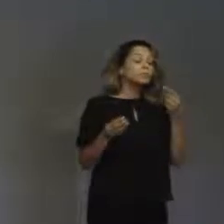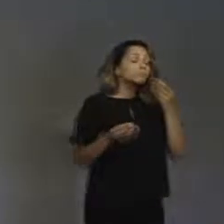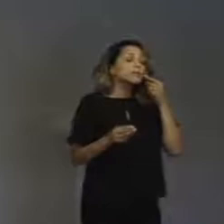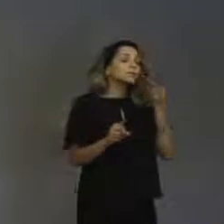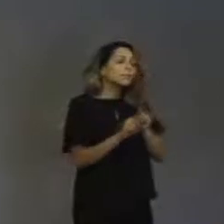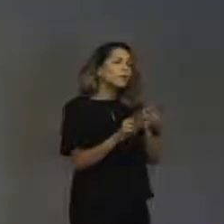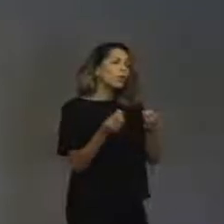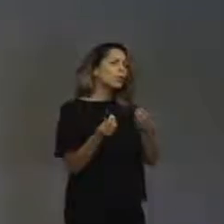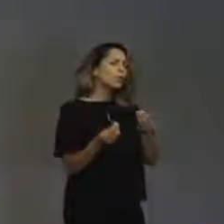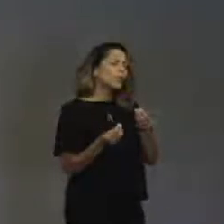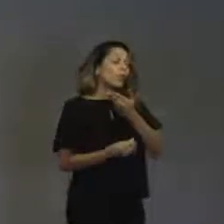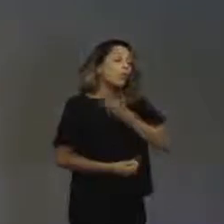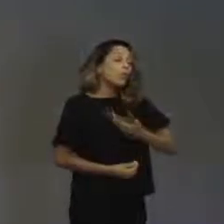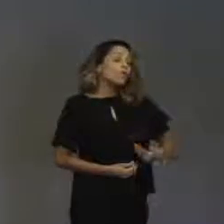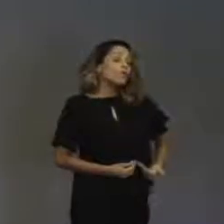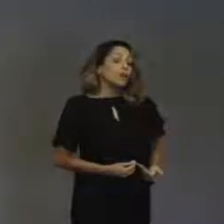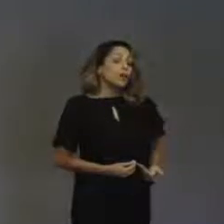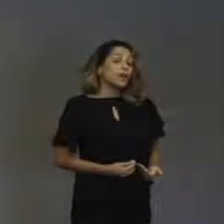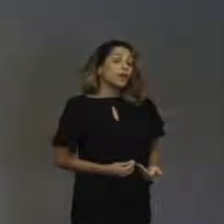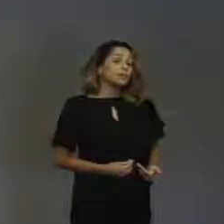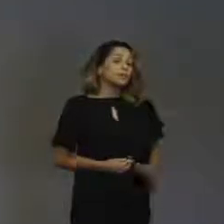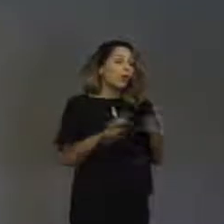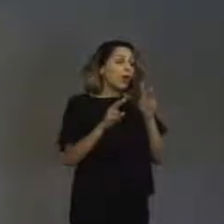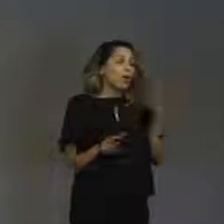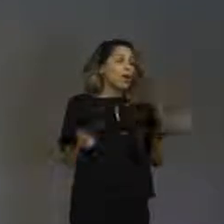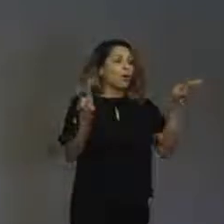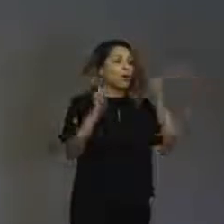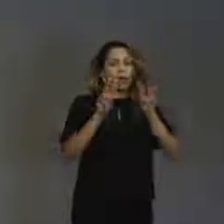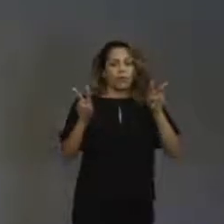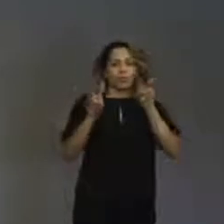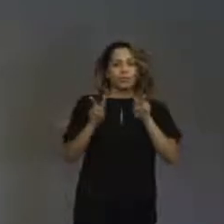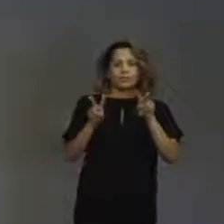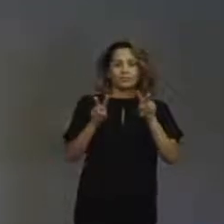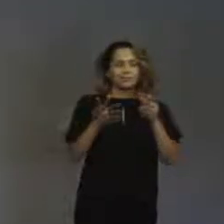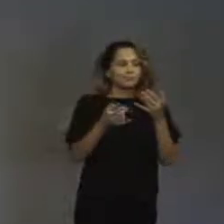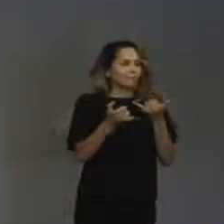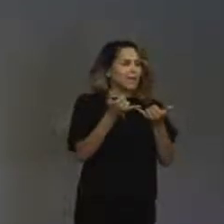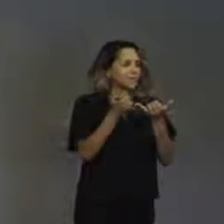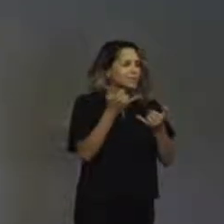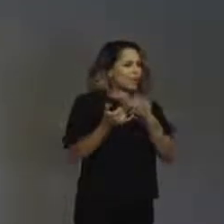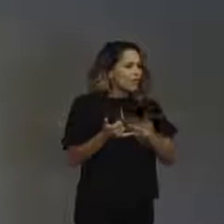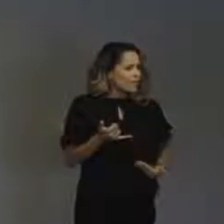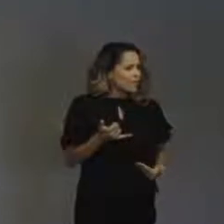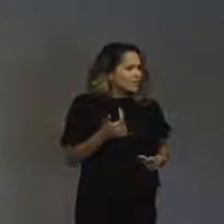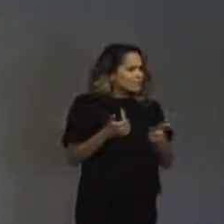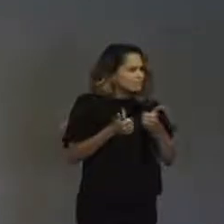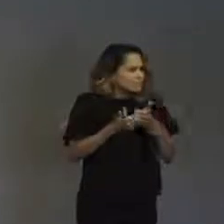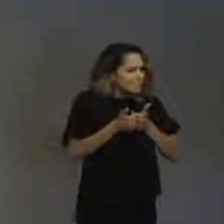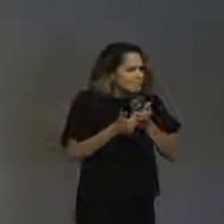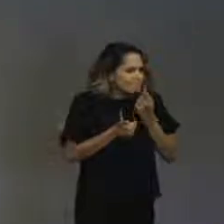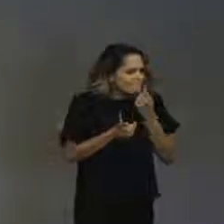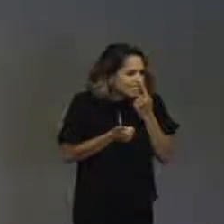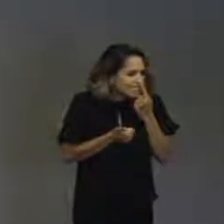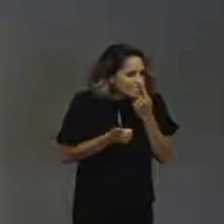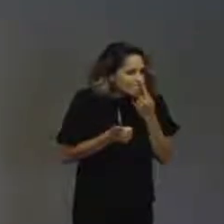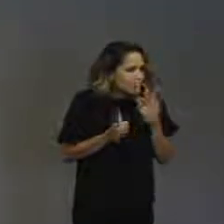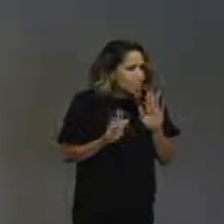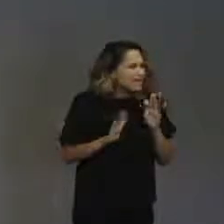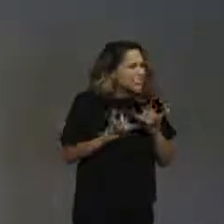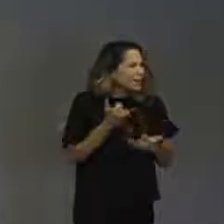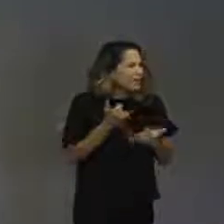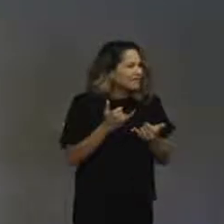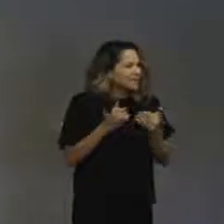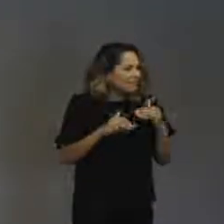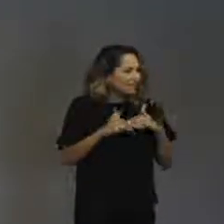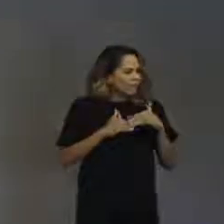mais deveria estar próximo dessa sensação da cidade, e por muitas vezes a gente tem uma sensação que está completamente deslocado, que é quem